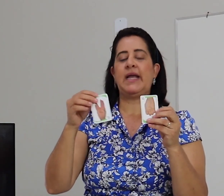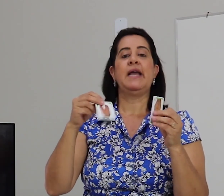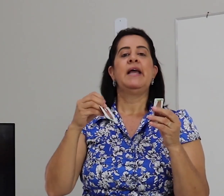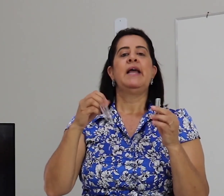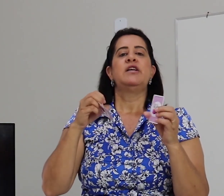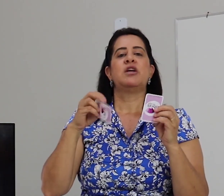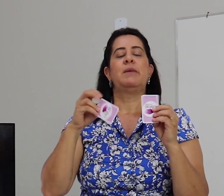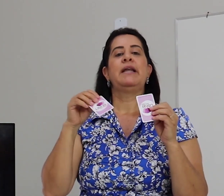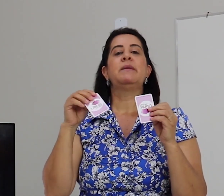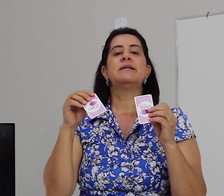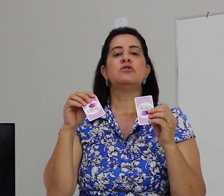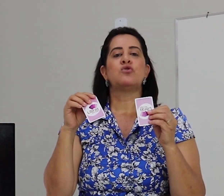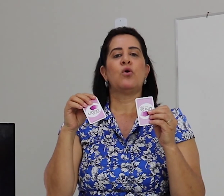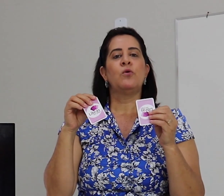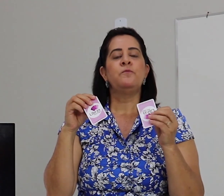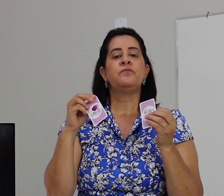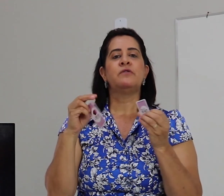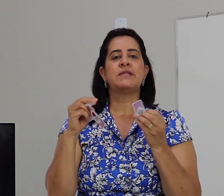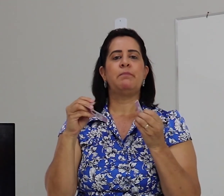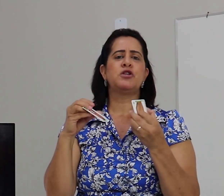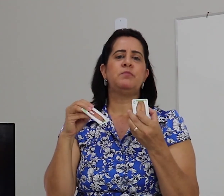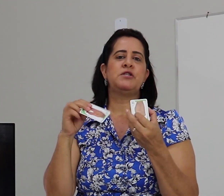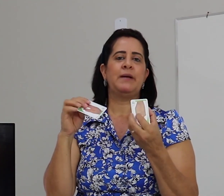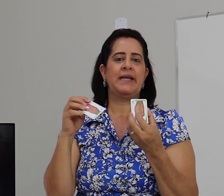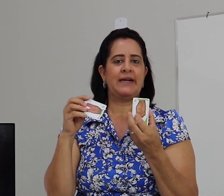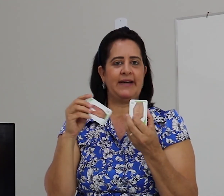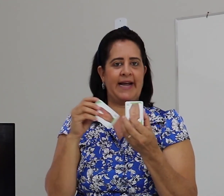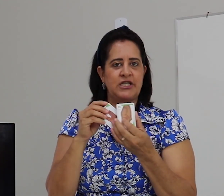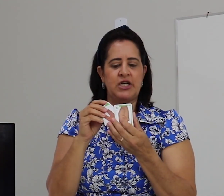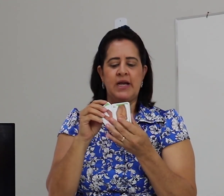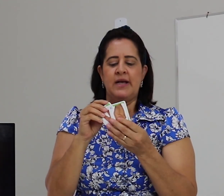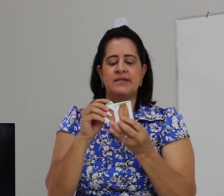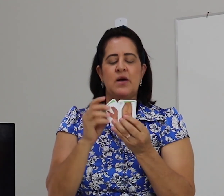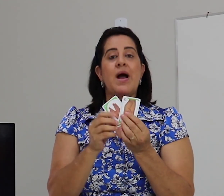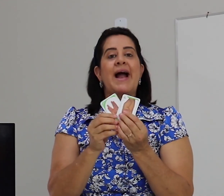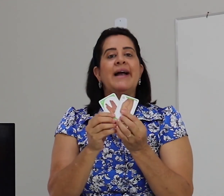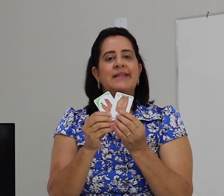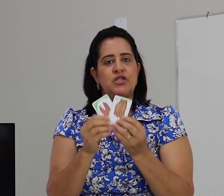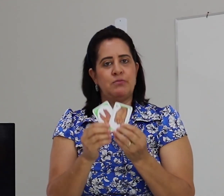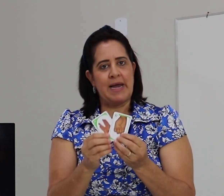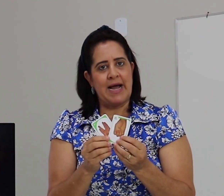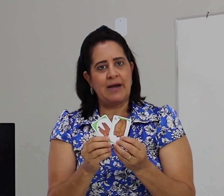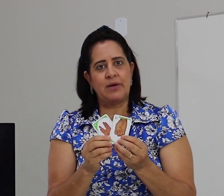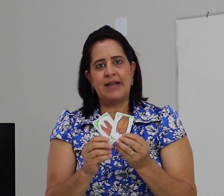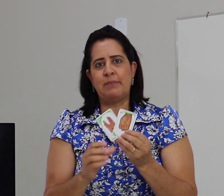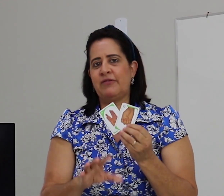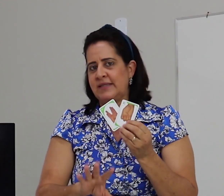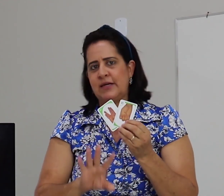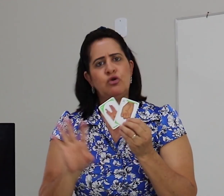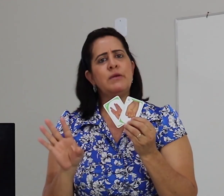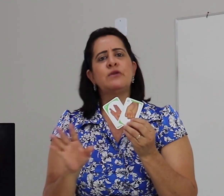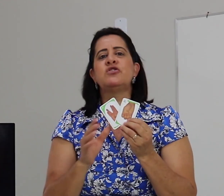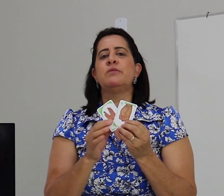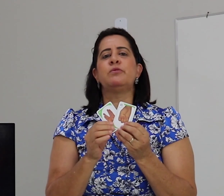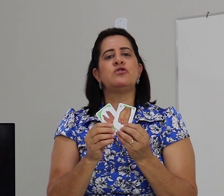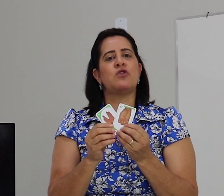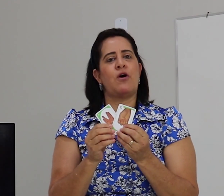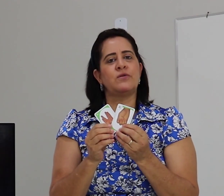aqui, chama Libras em Jogo. Você pode pedir pela internet. São cartas de baralho que dá para fazer inúmeros tipos de jogos com